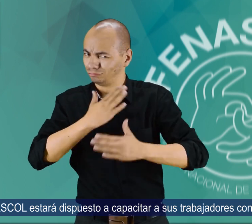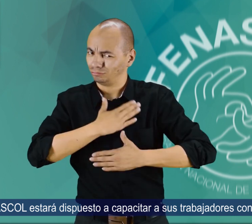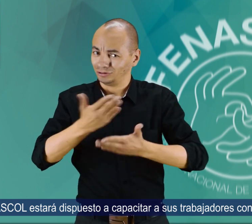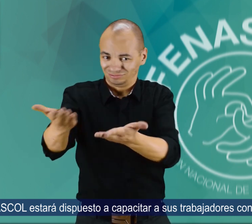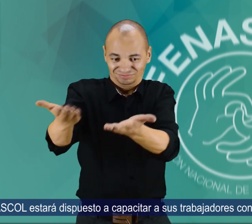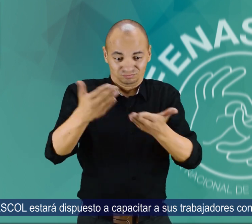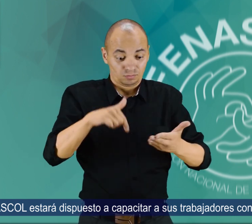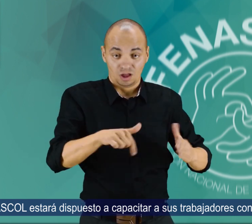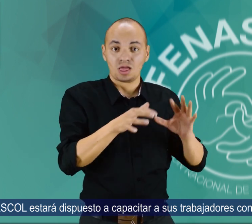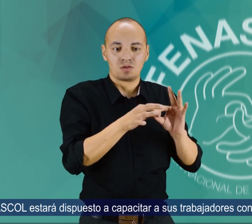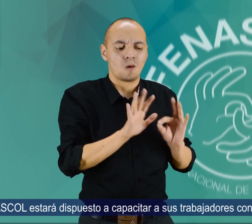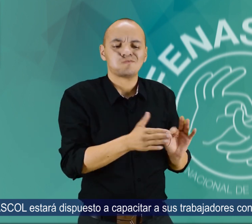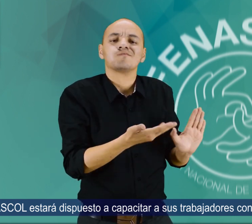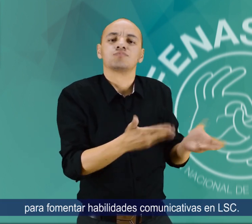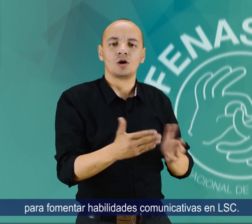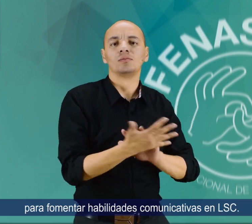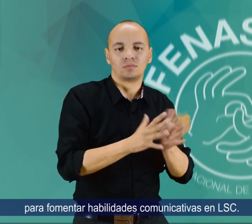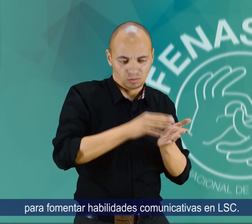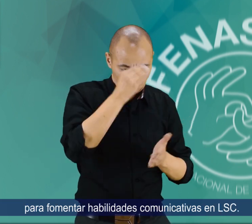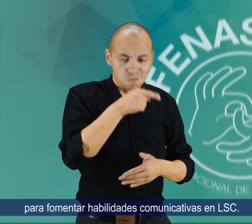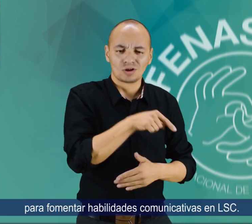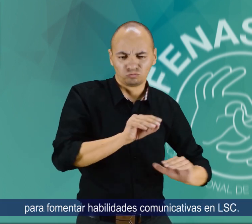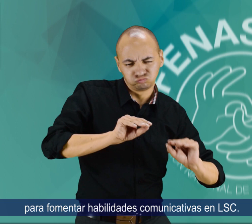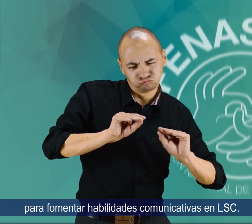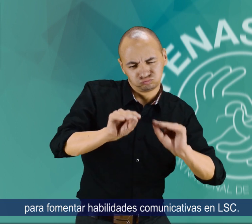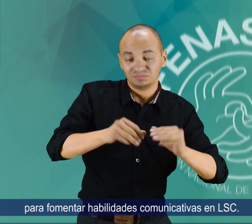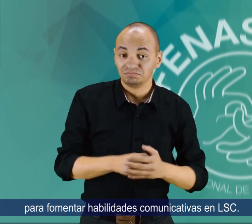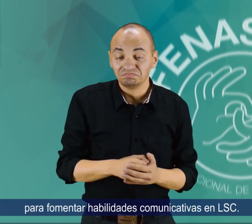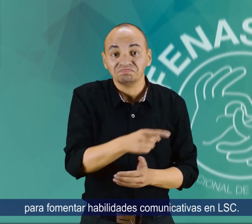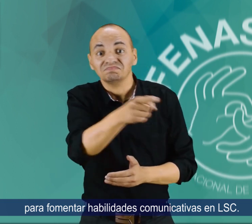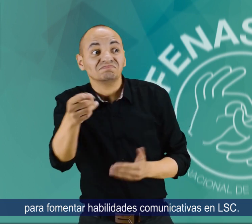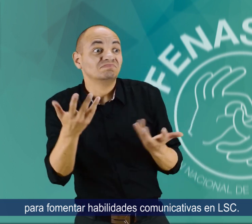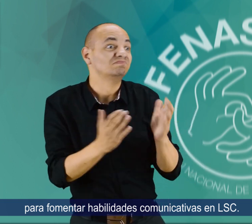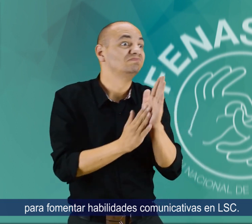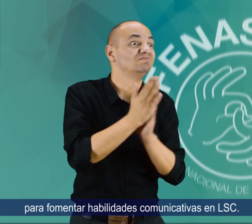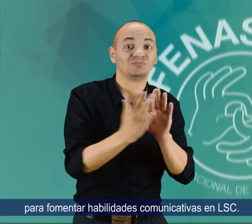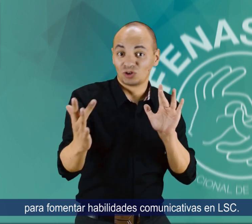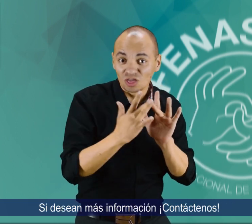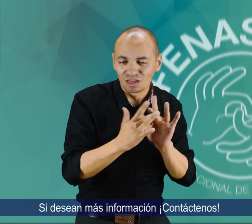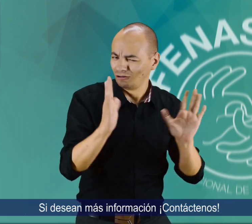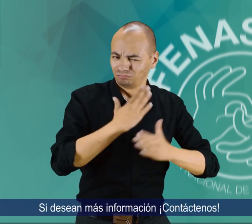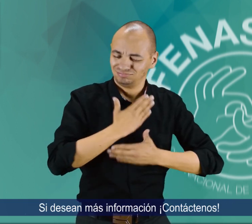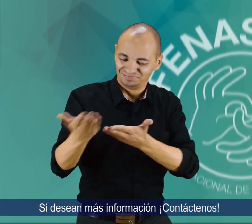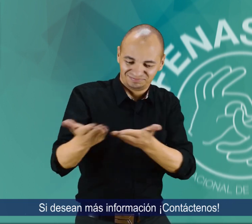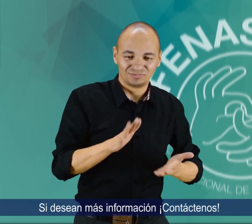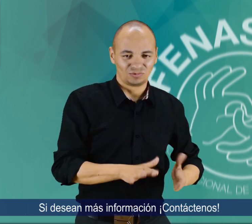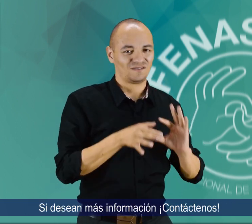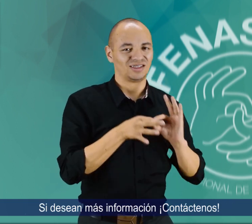dispuesto a capacitar a sus trabajadores con talleres para fomentar habilidades comunicativas en lengua de señas colombiana. Si desea más